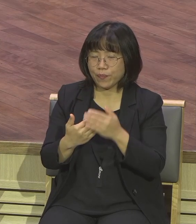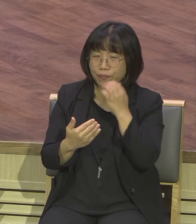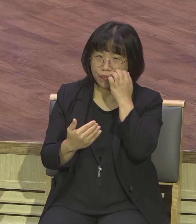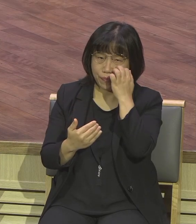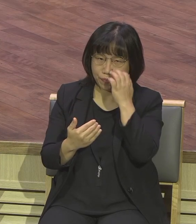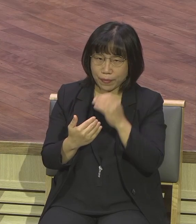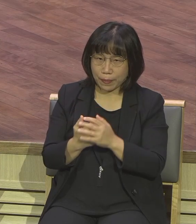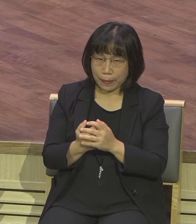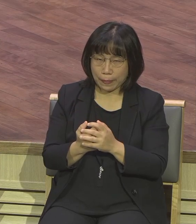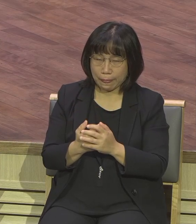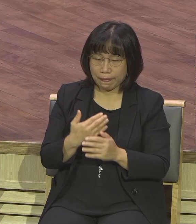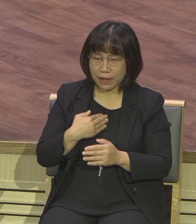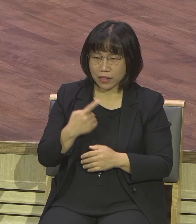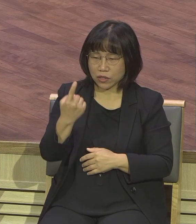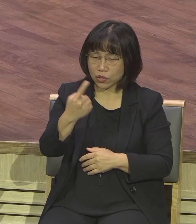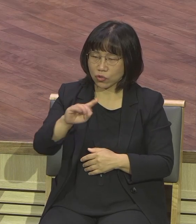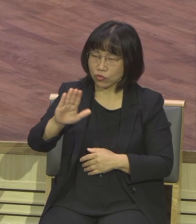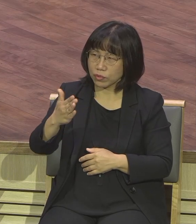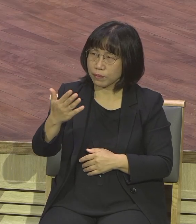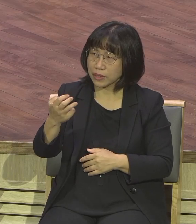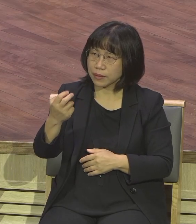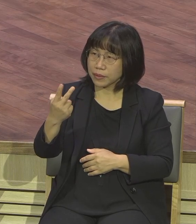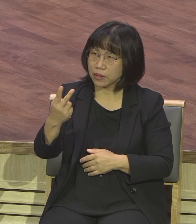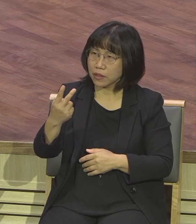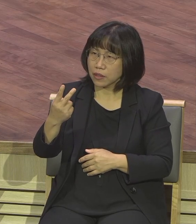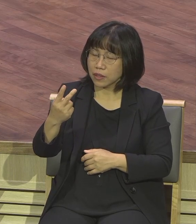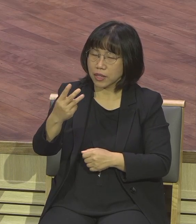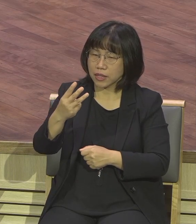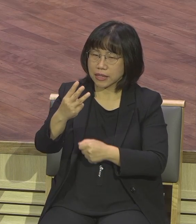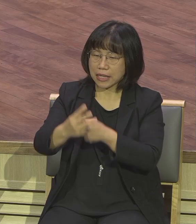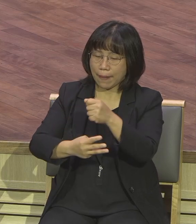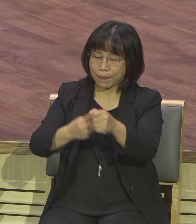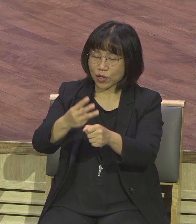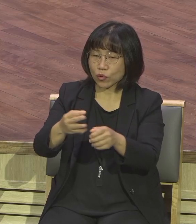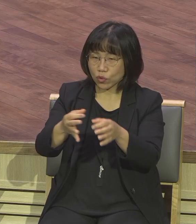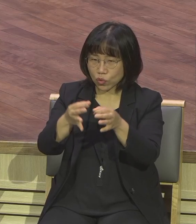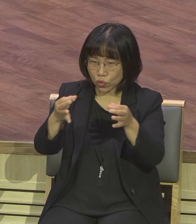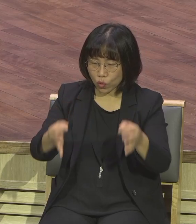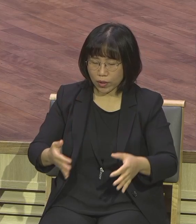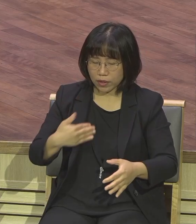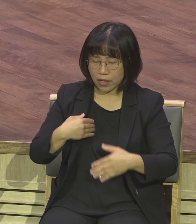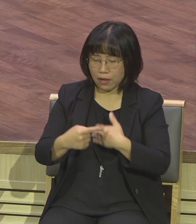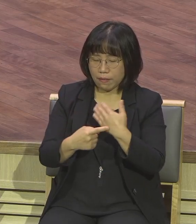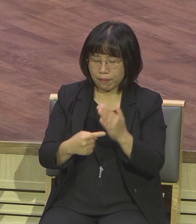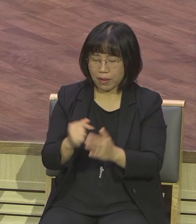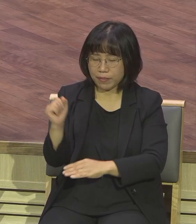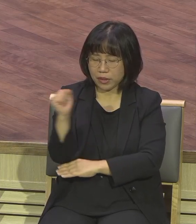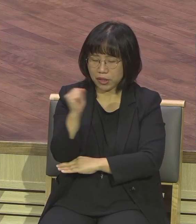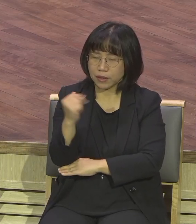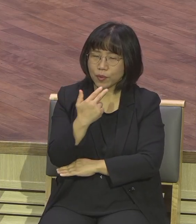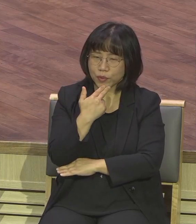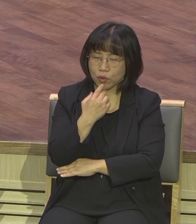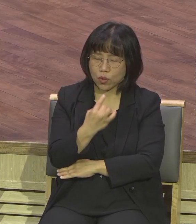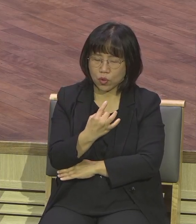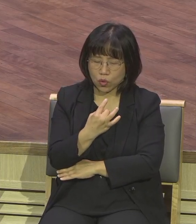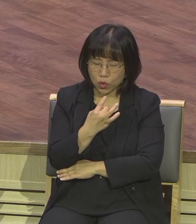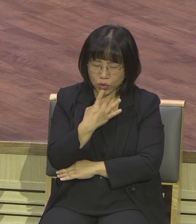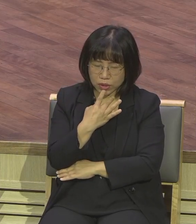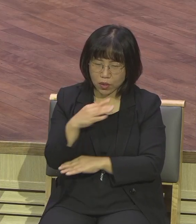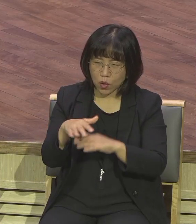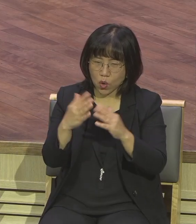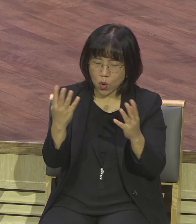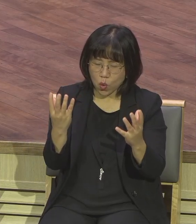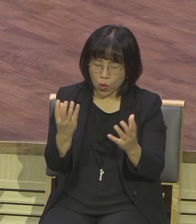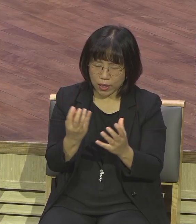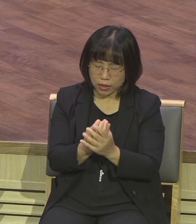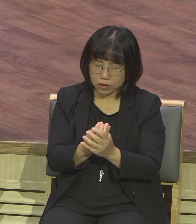정확한 3년입니다. 그 3년이 끝나자마자 그때까지 요동도 없었다고 오직 막 올인 막 있는